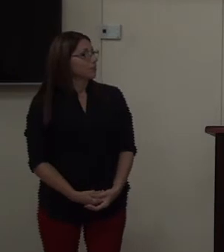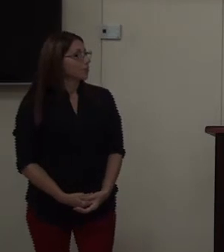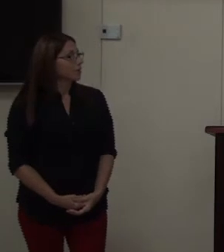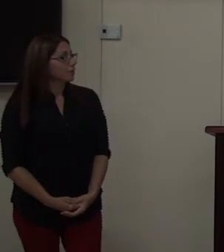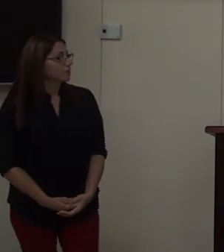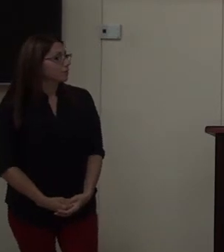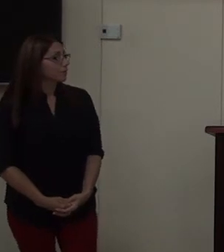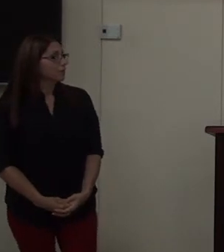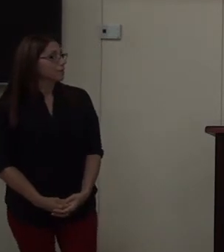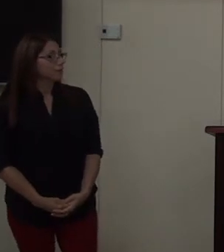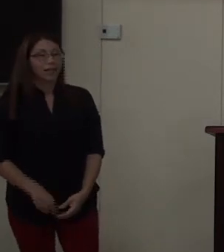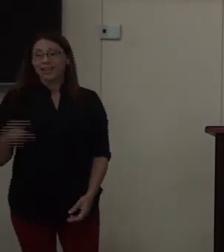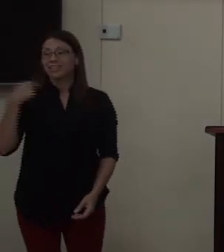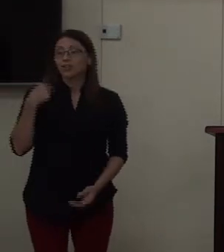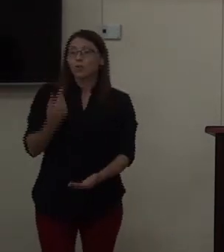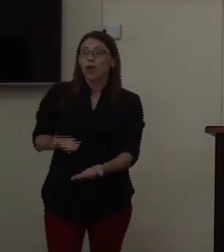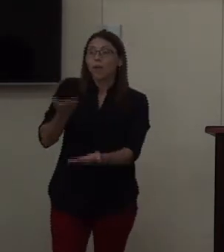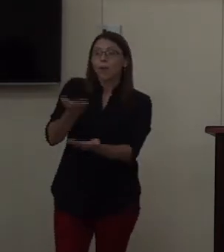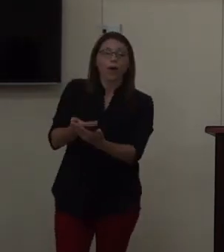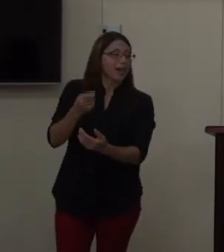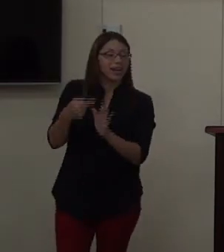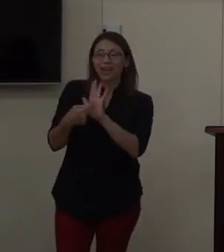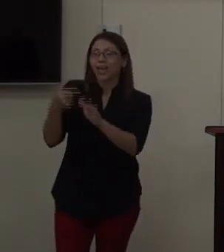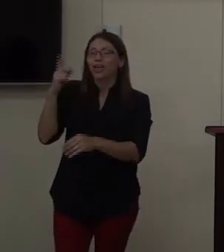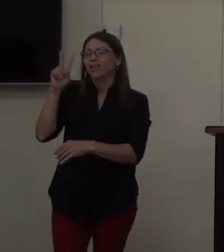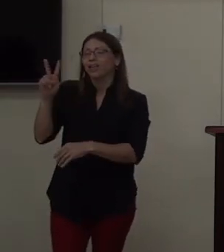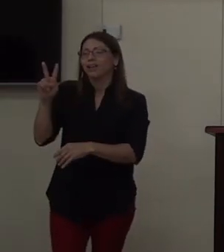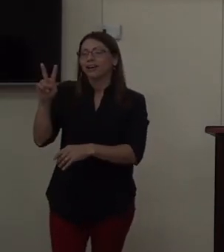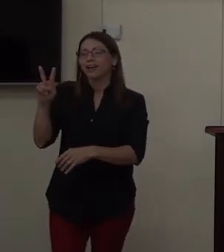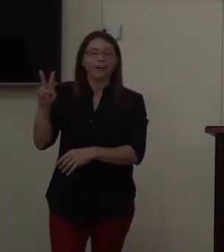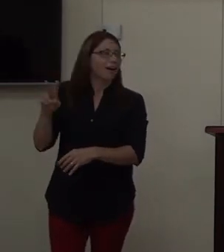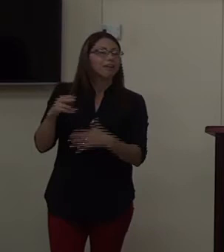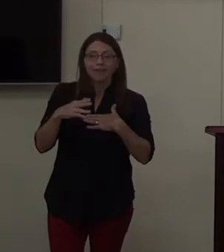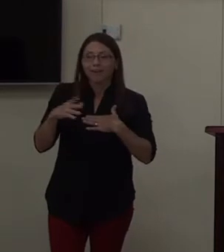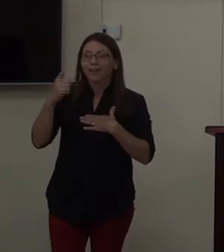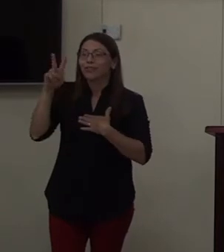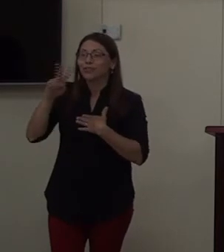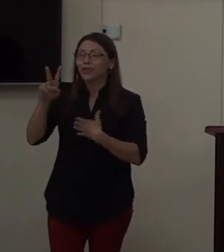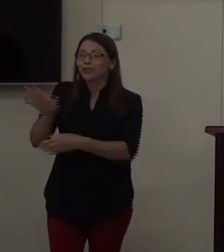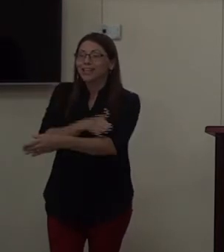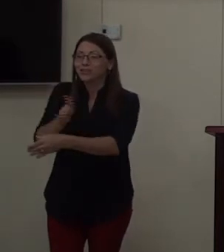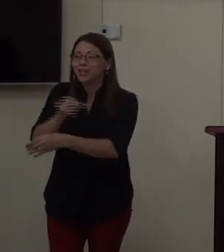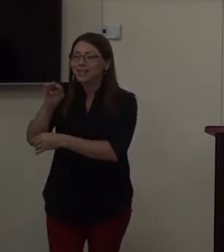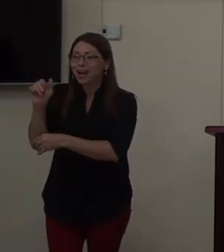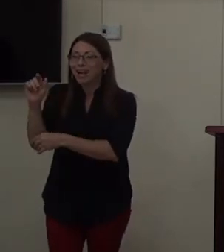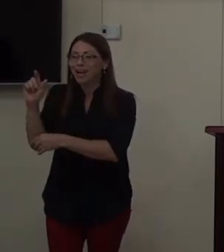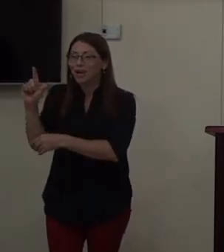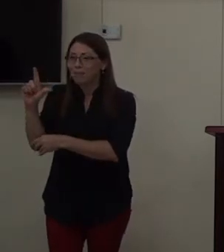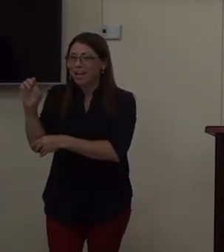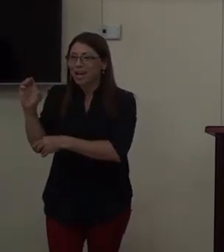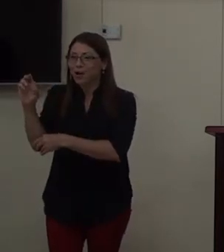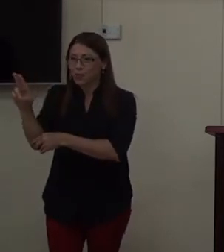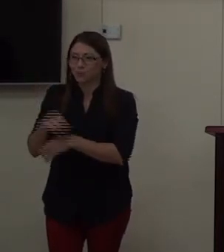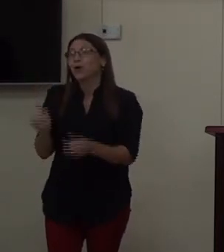Les voy a poner dos canciones en malejo, bueno, malejo, la contraducción en español, obviamente. Y lo que me interesa es que vean en